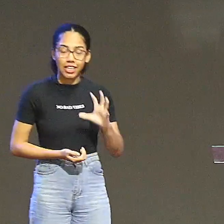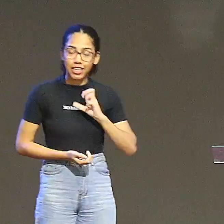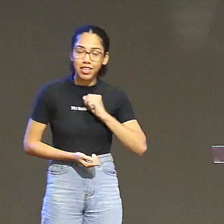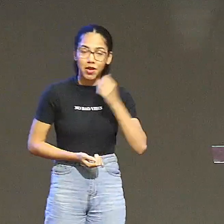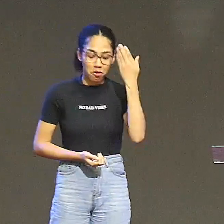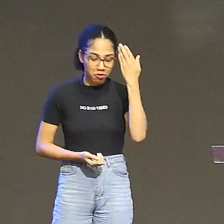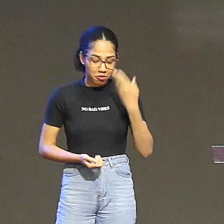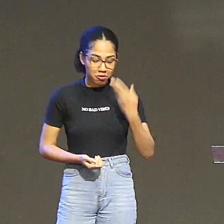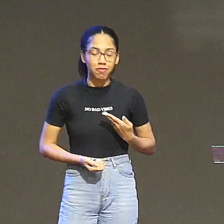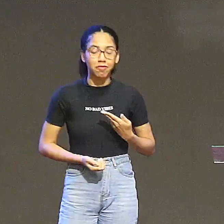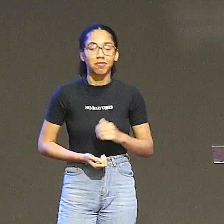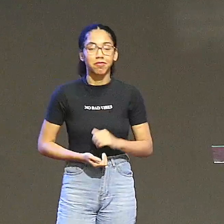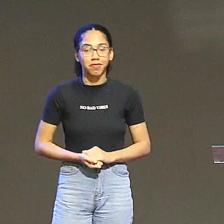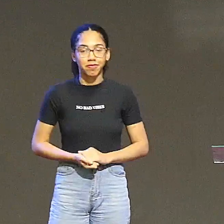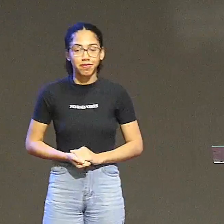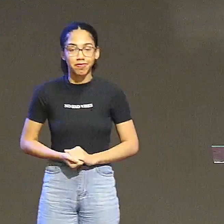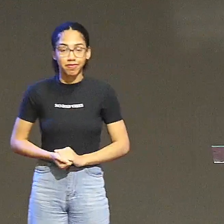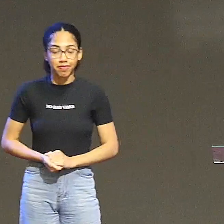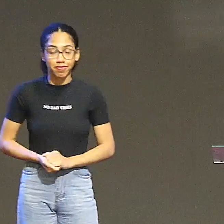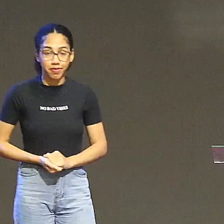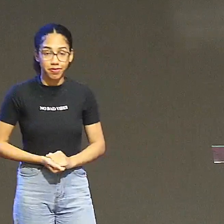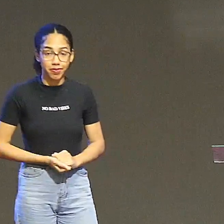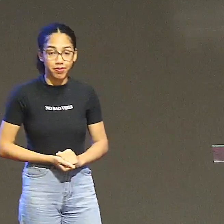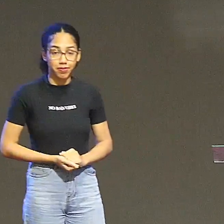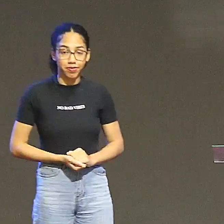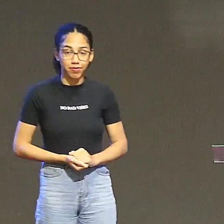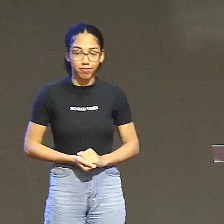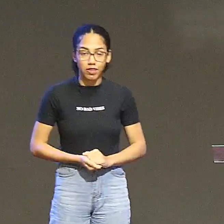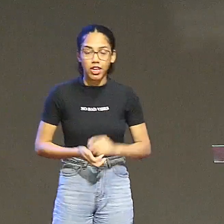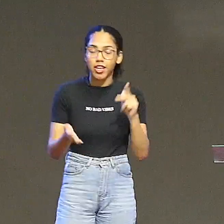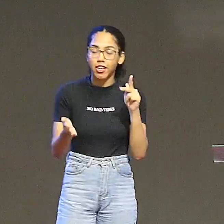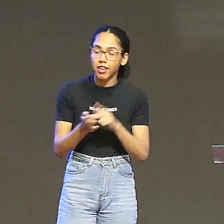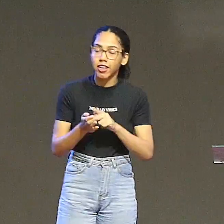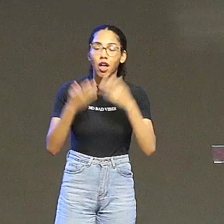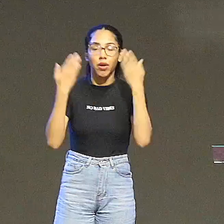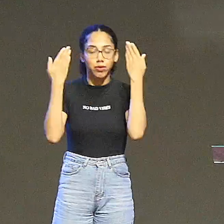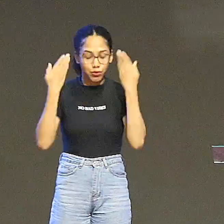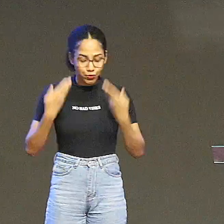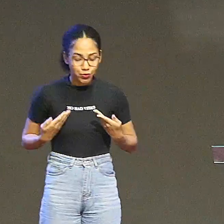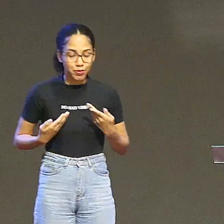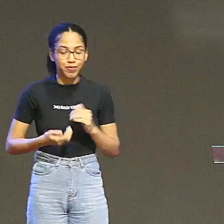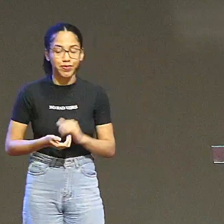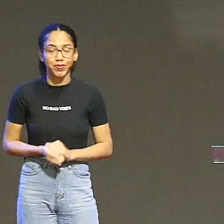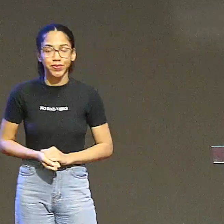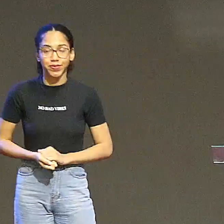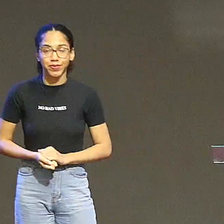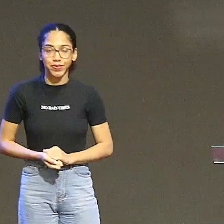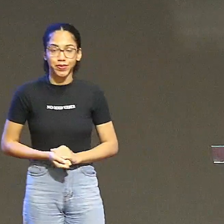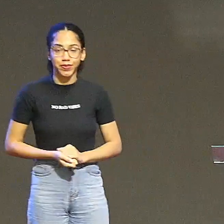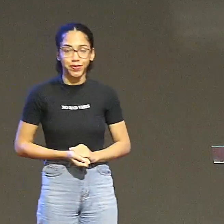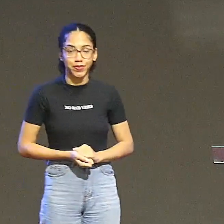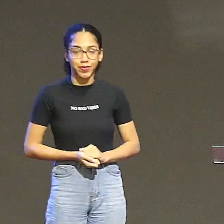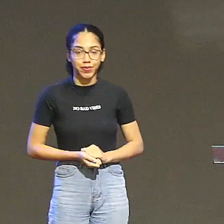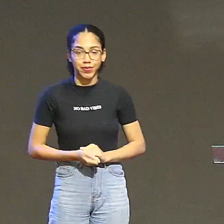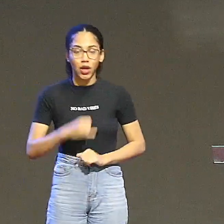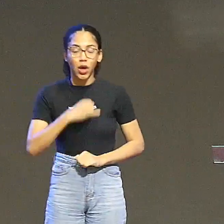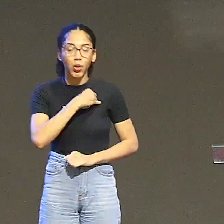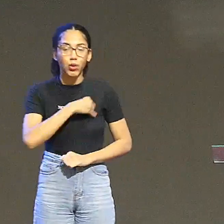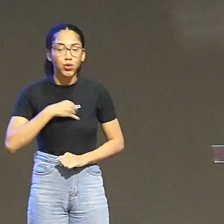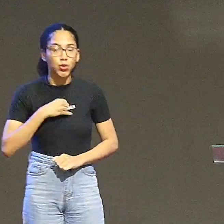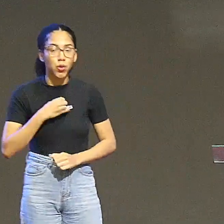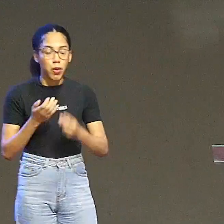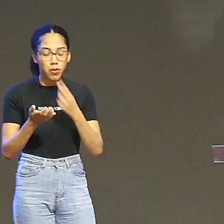é assim mesmo de fato eu sou e João manda uma carta e diz assim pra